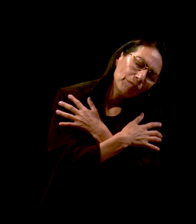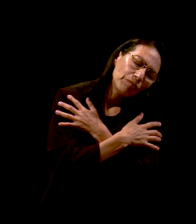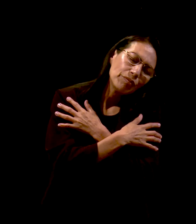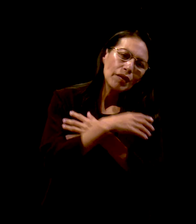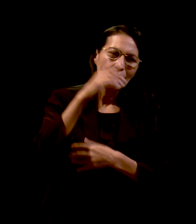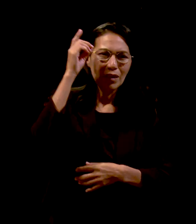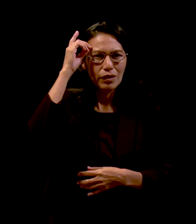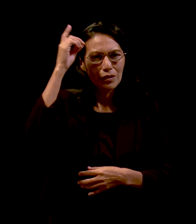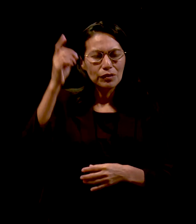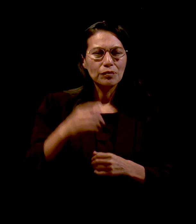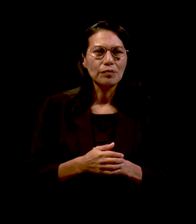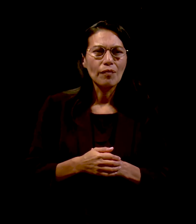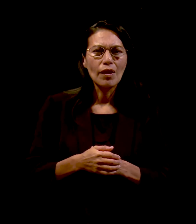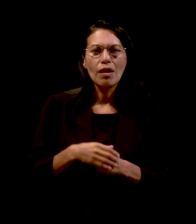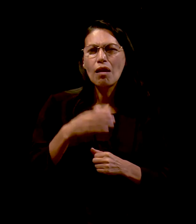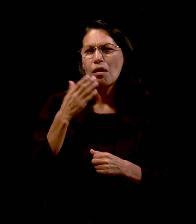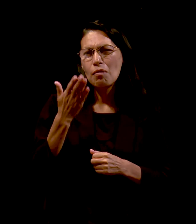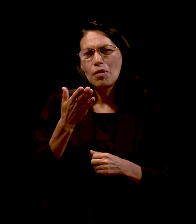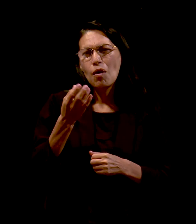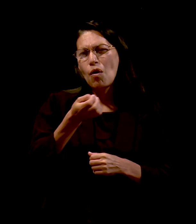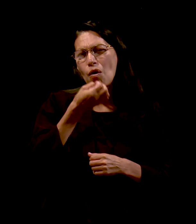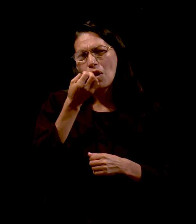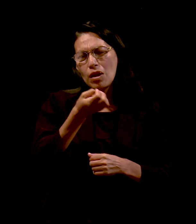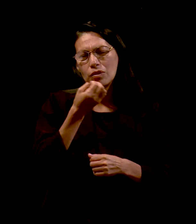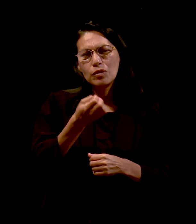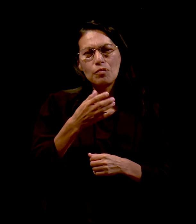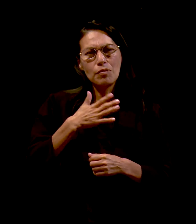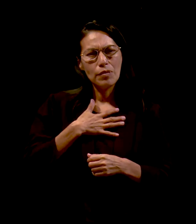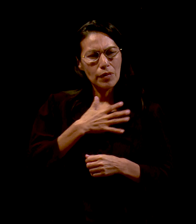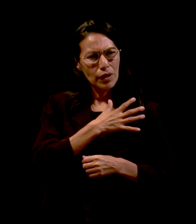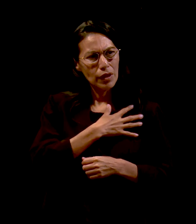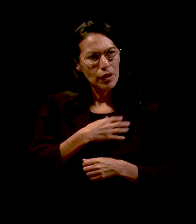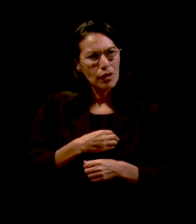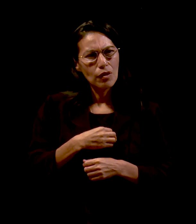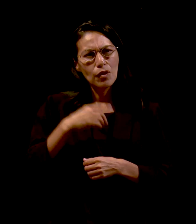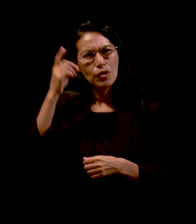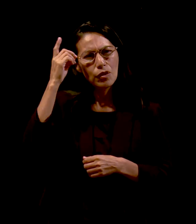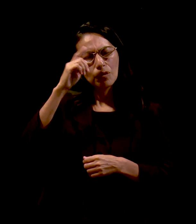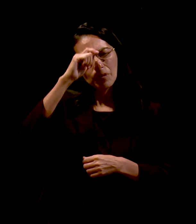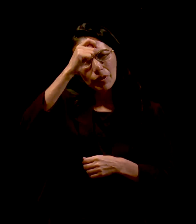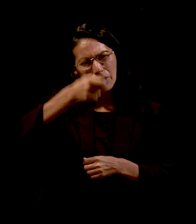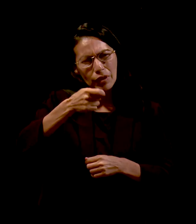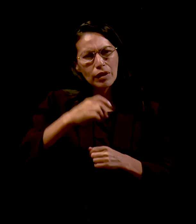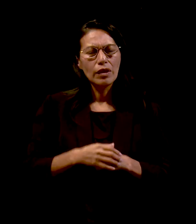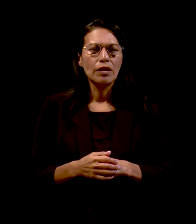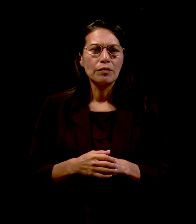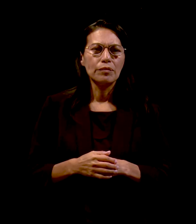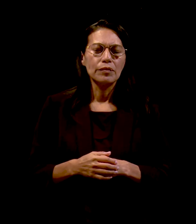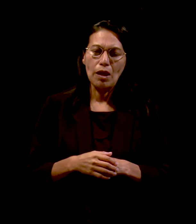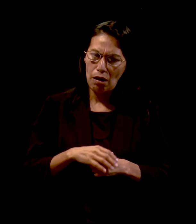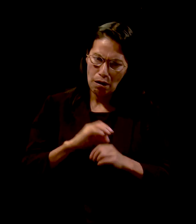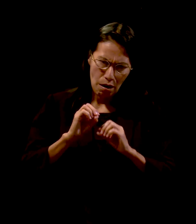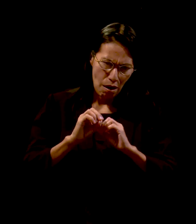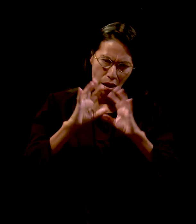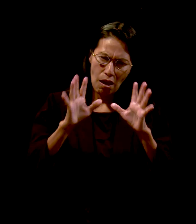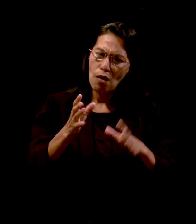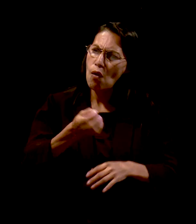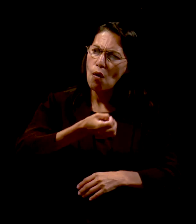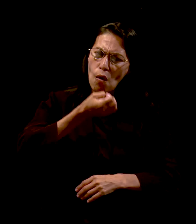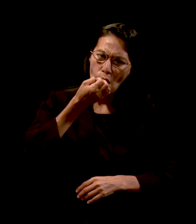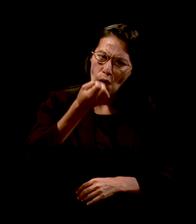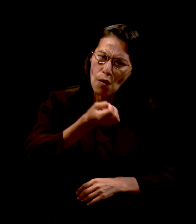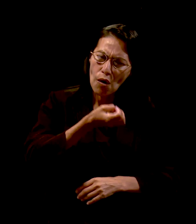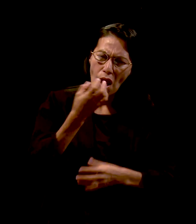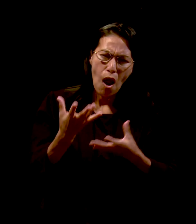buenas noches y de oración por mi hijo para que dios nos siga cuidando y protegiendo en su trabajo vamos a estar orando por tu